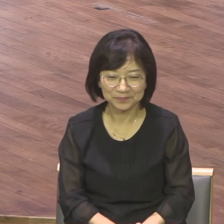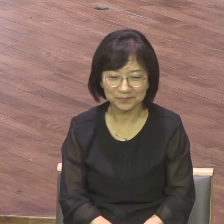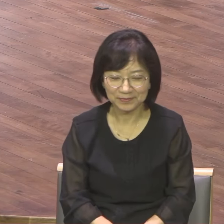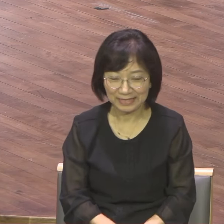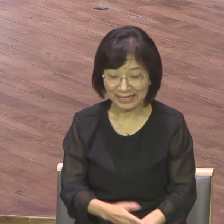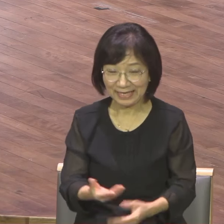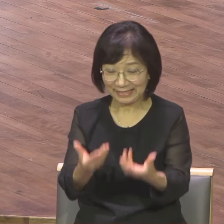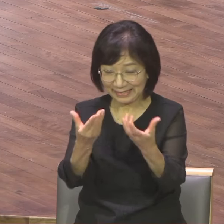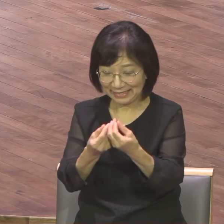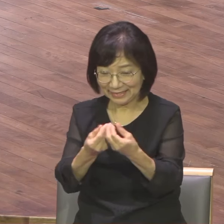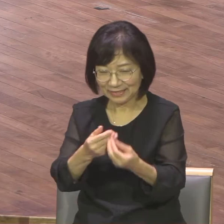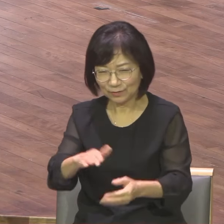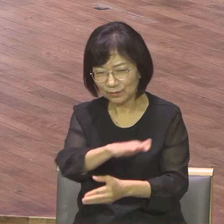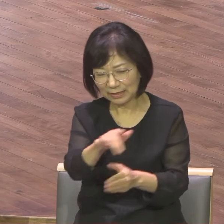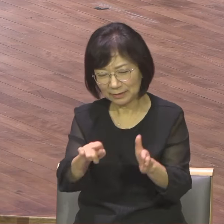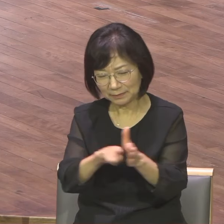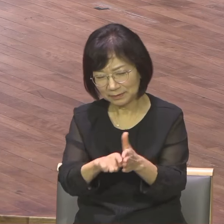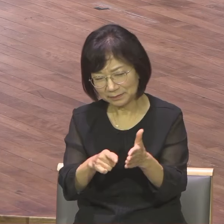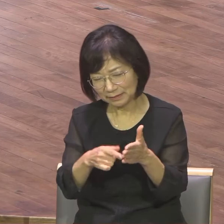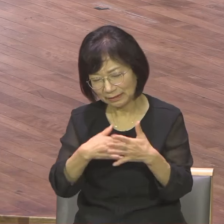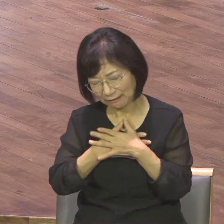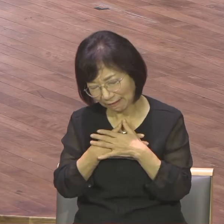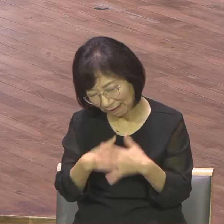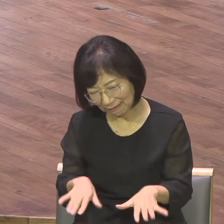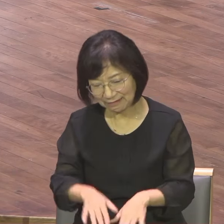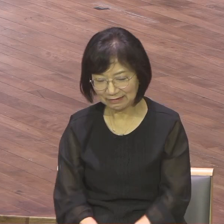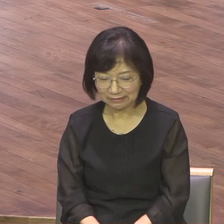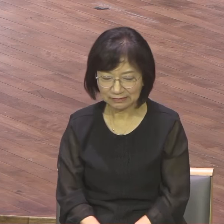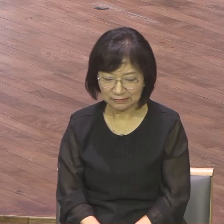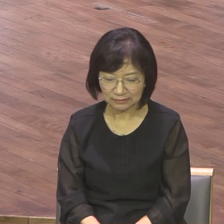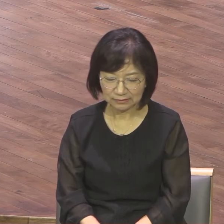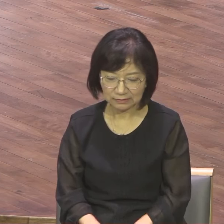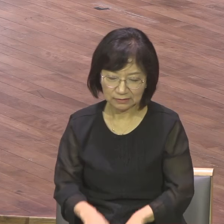약하거나 상황이 너무 절망적이어서 도저히